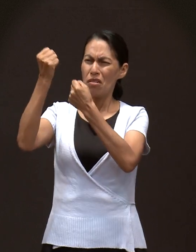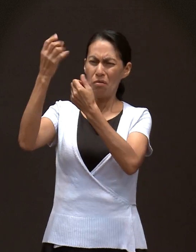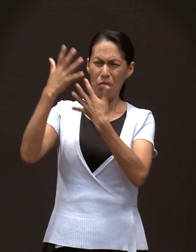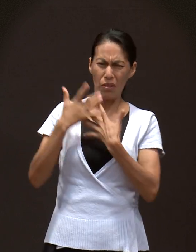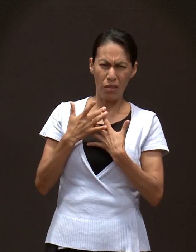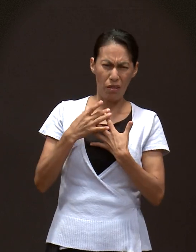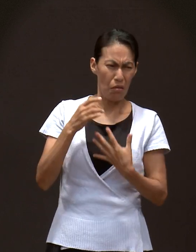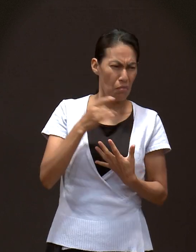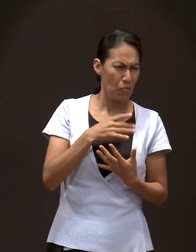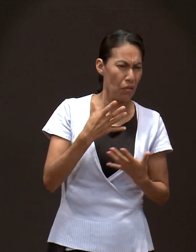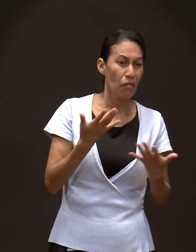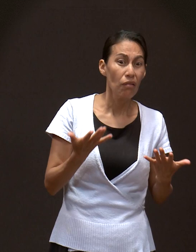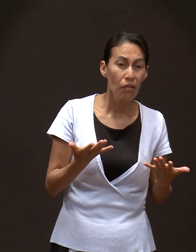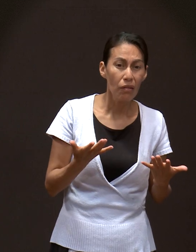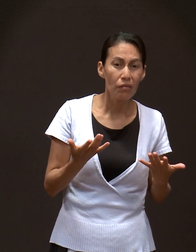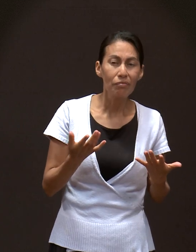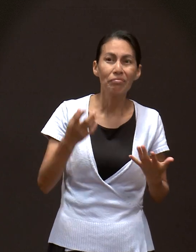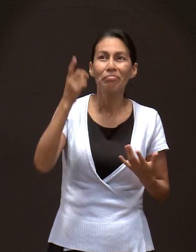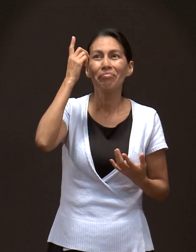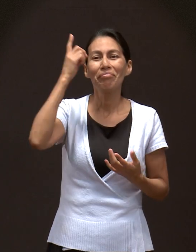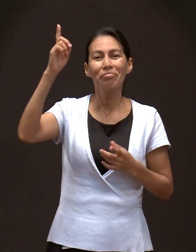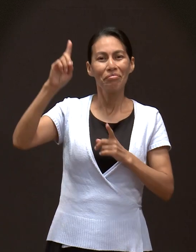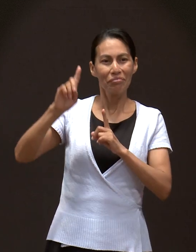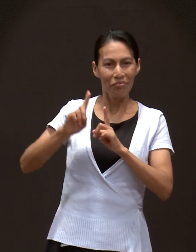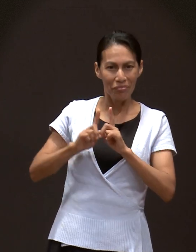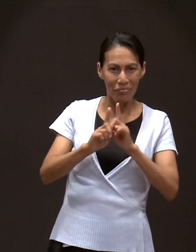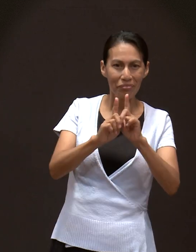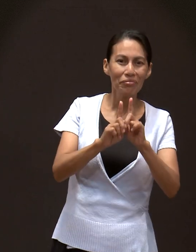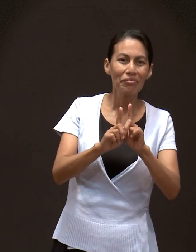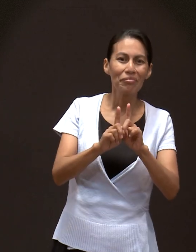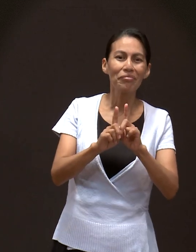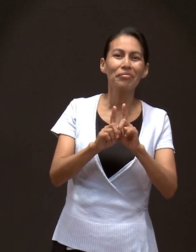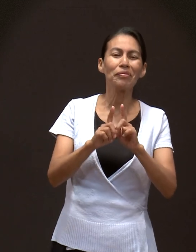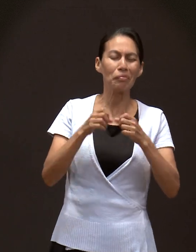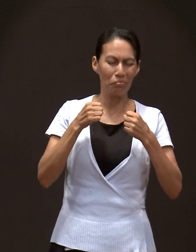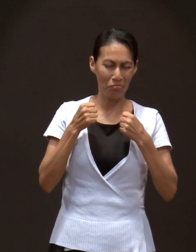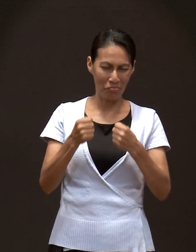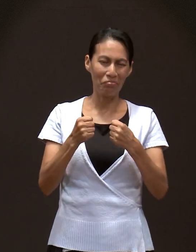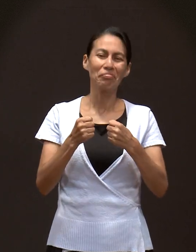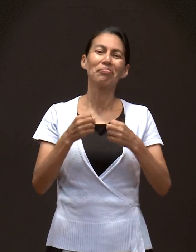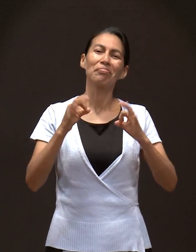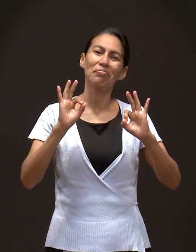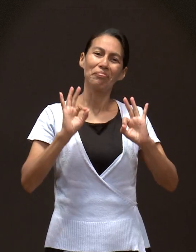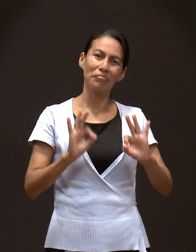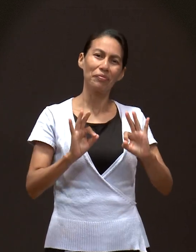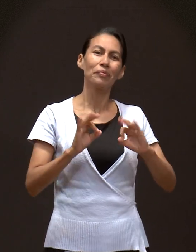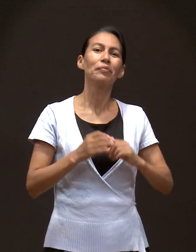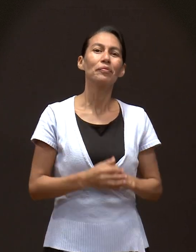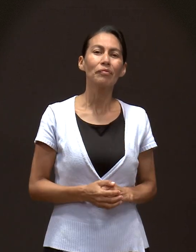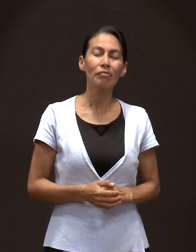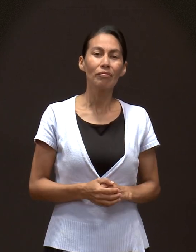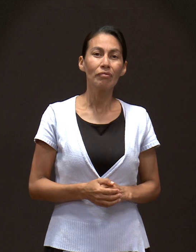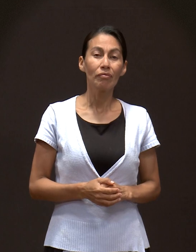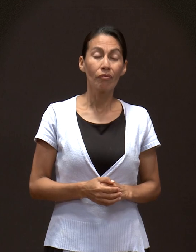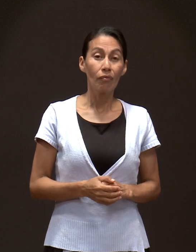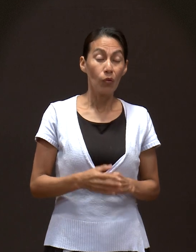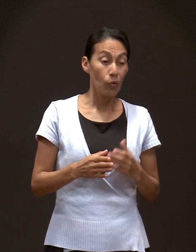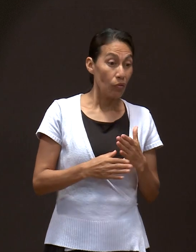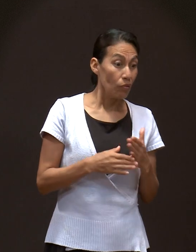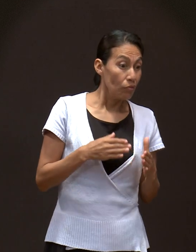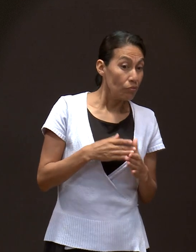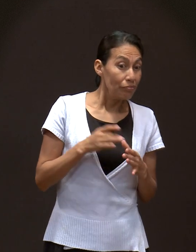vida. ¿De qué ha de temorizarme? Amén. Si Dios está con nosotros, podemos saber que estamos seguros.